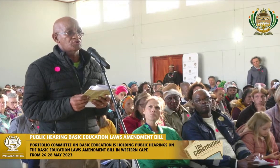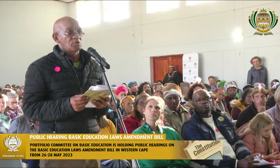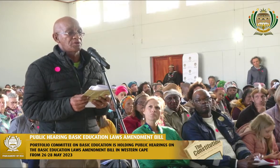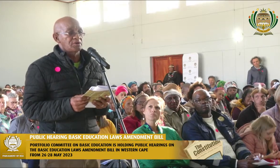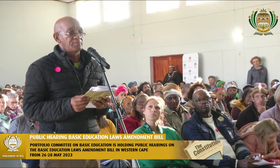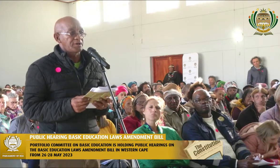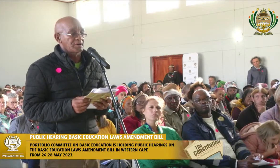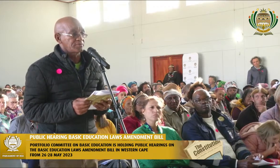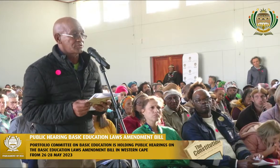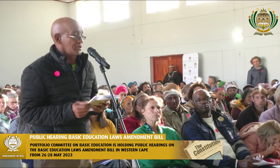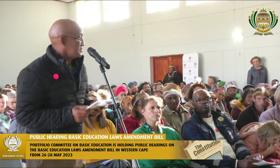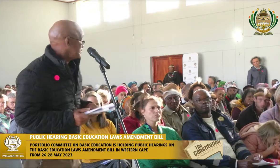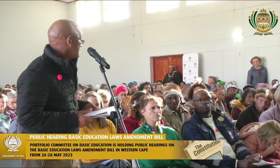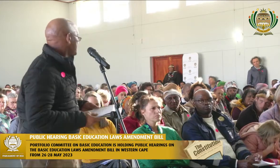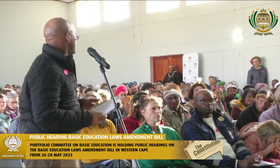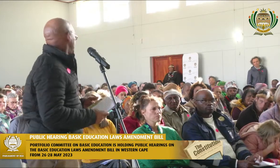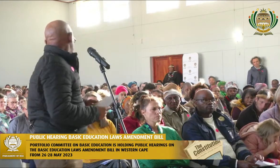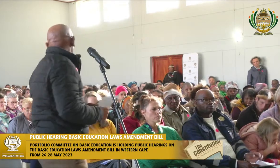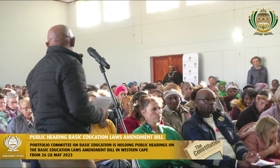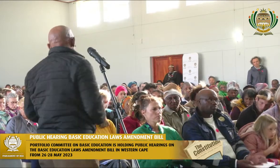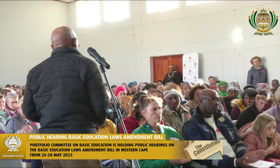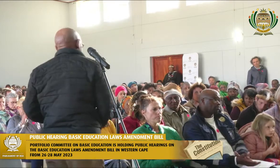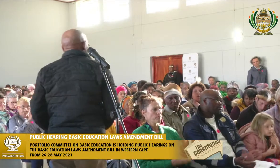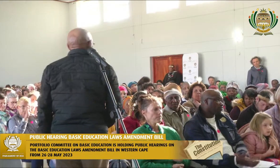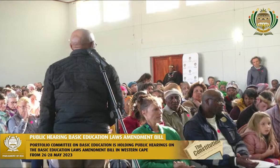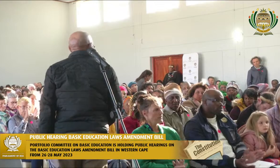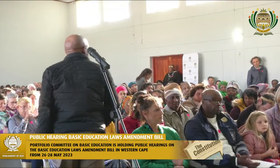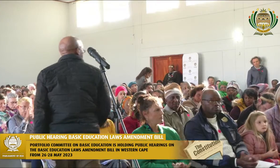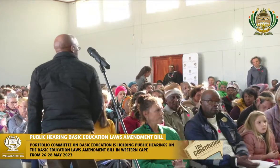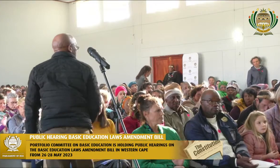by ons skole nie? Baie dankie, mevrou.